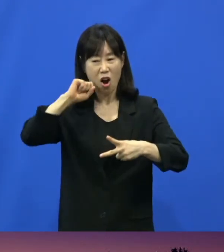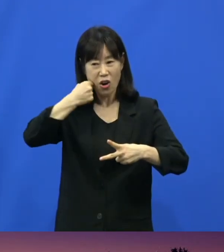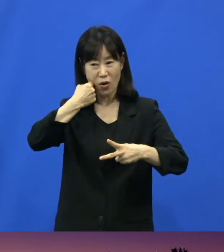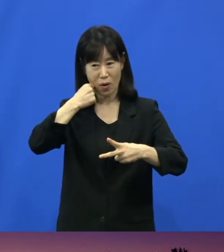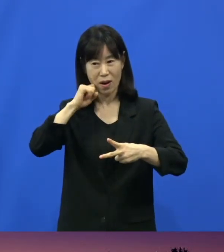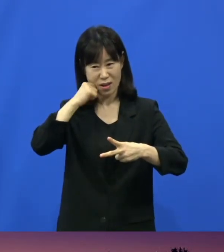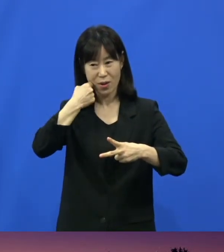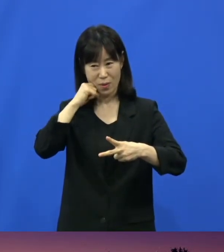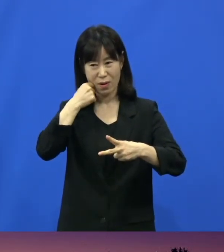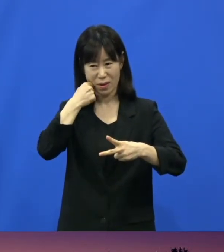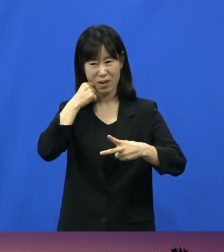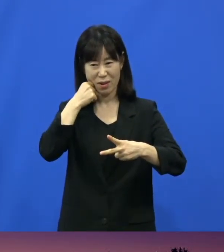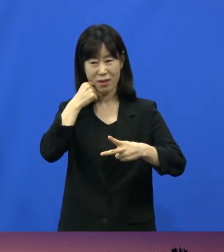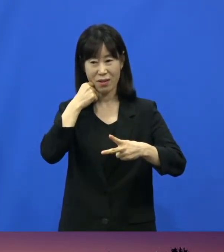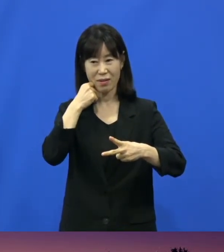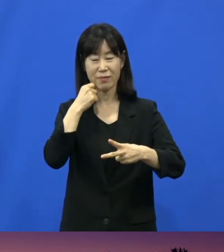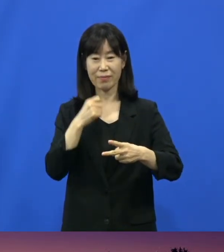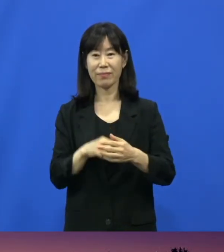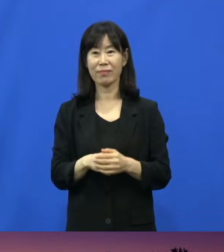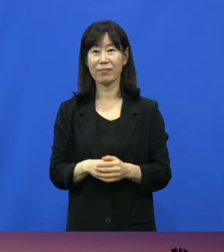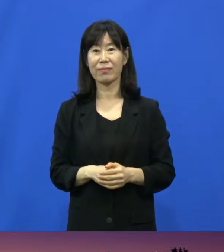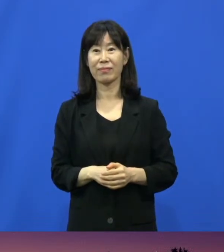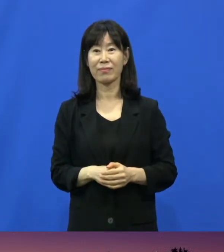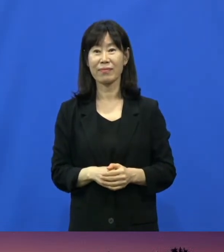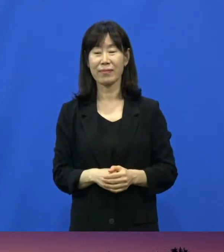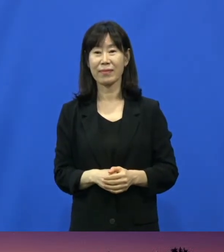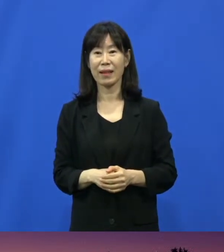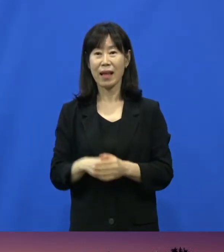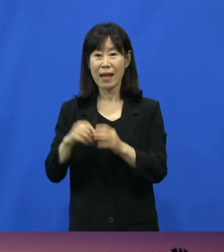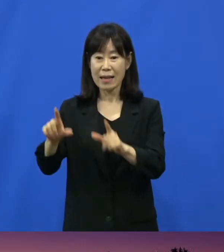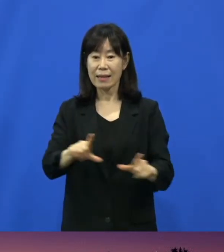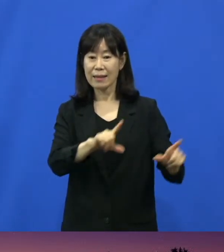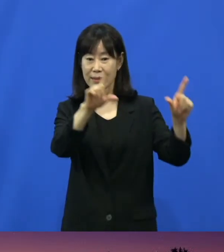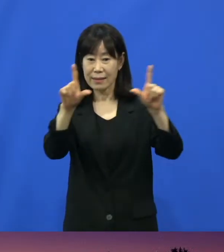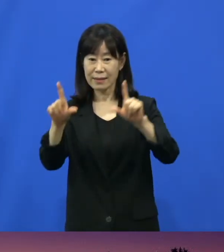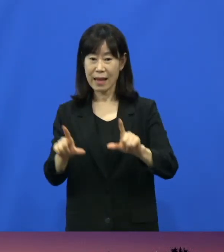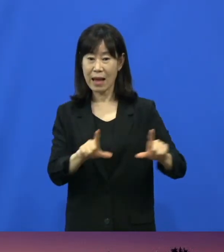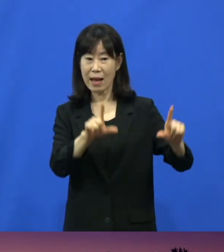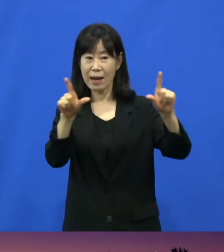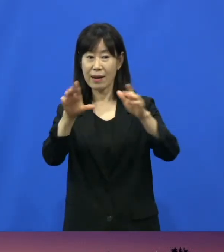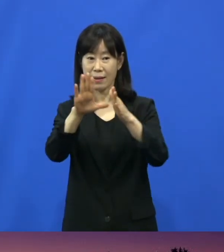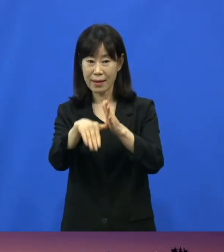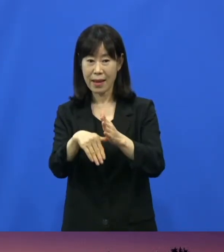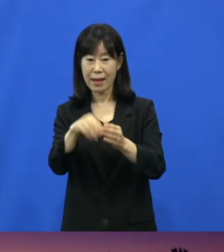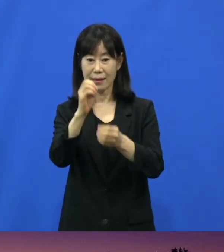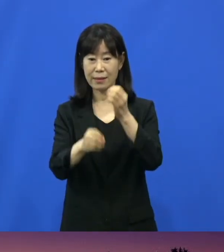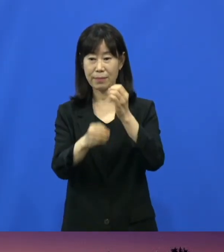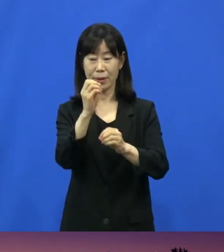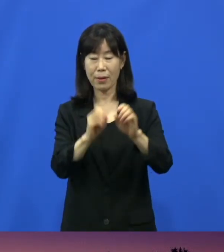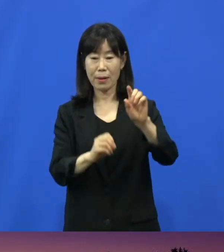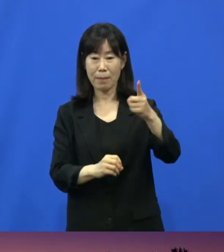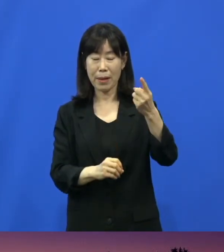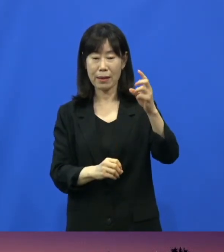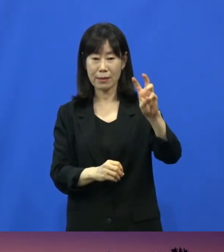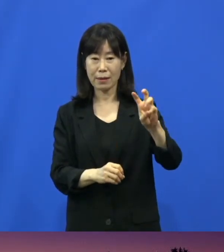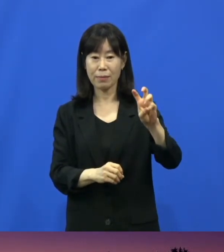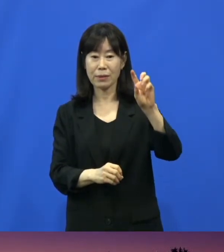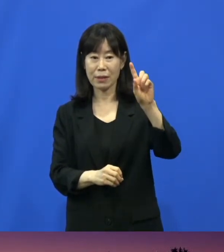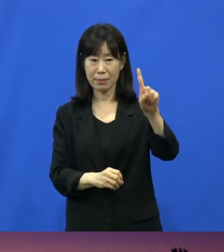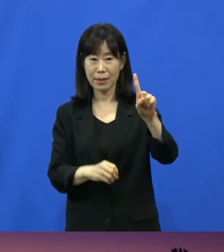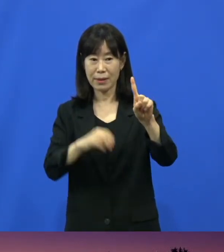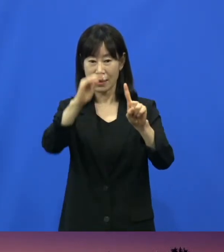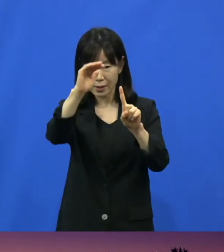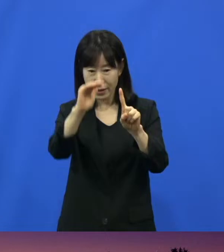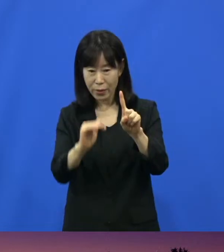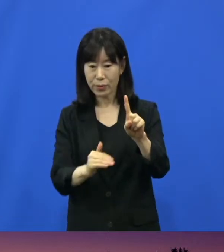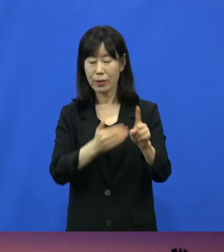읽기 쉽고 내용도 어렵지 않아요. 근데 이 삶을 살기는 이 말씀대로 이 말씀을 배우기는 어려우시다 이런